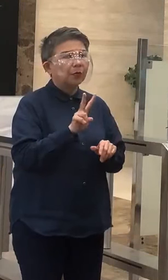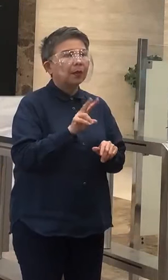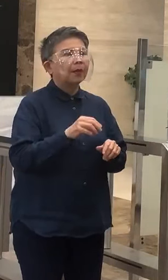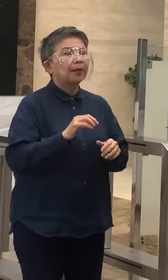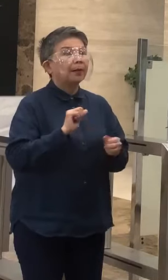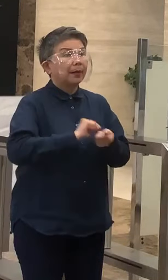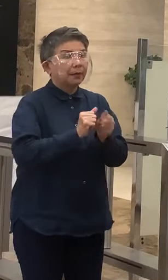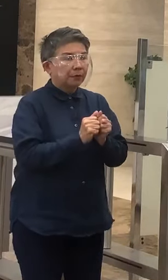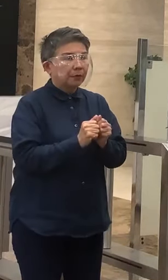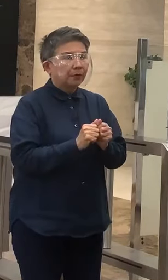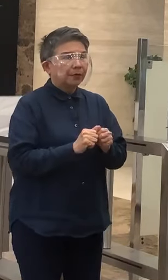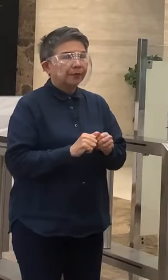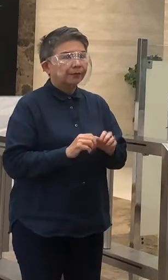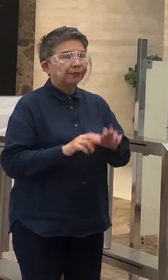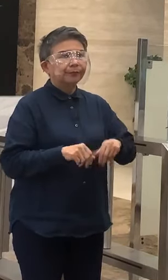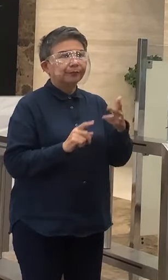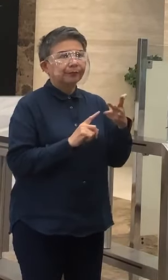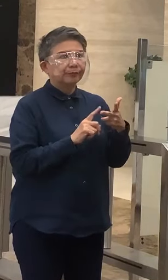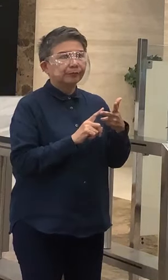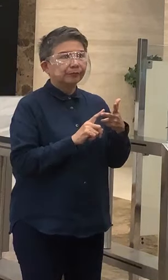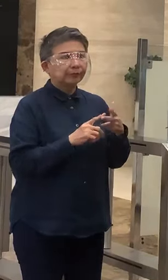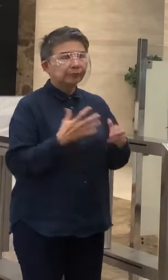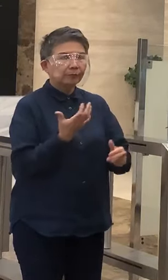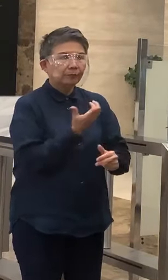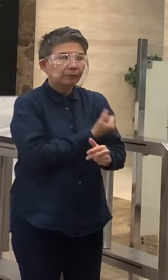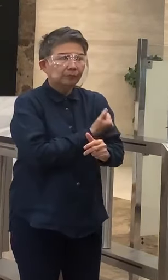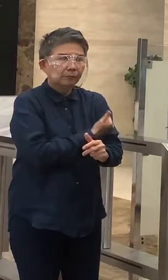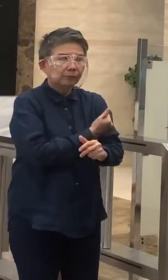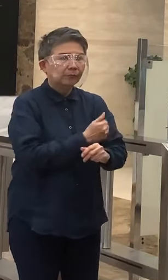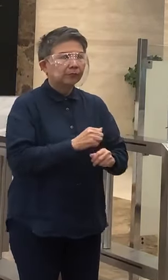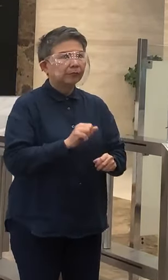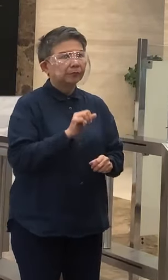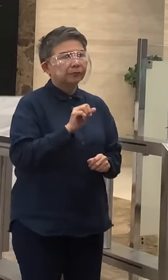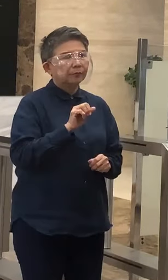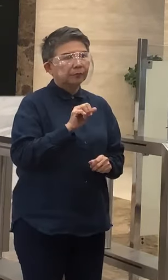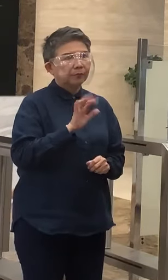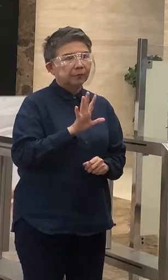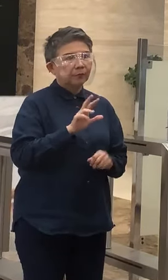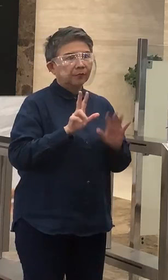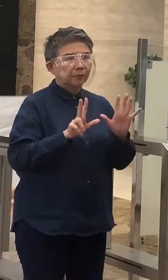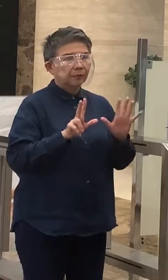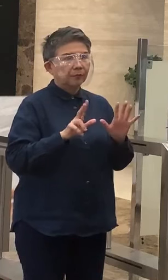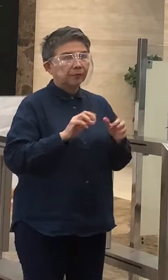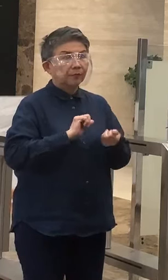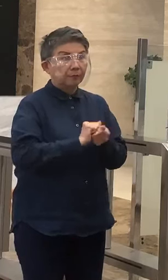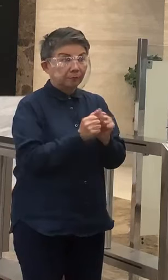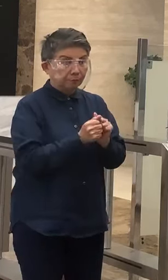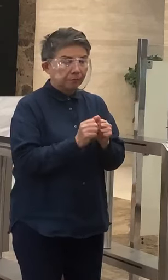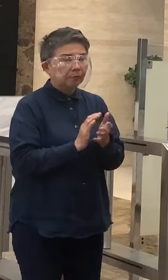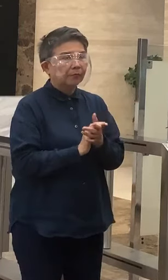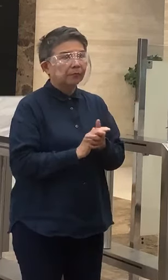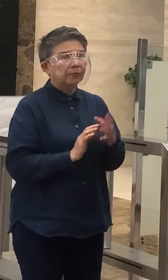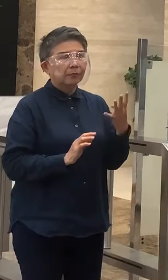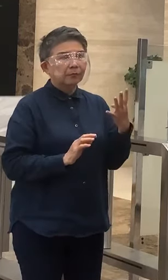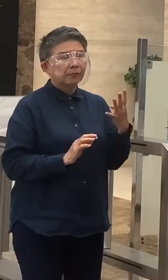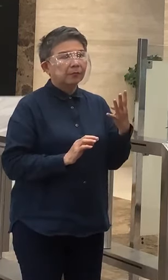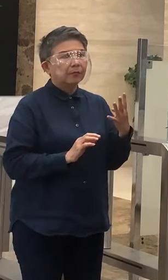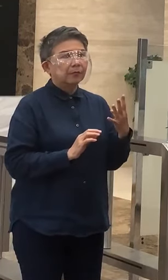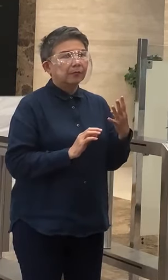yang ketiga dan narkotika sebanyak 58 kasus